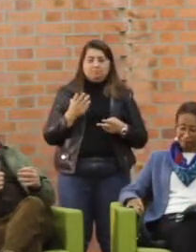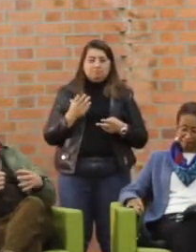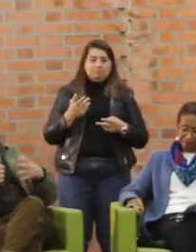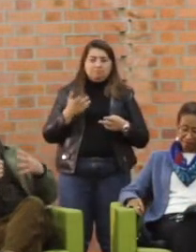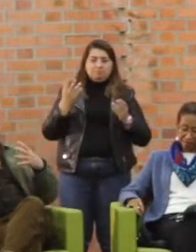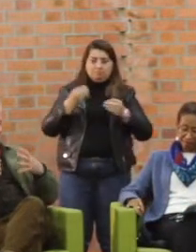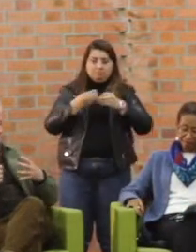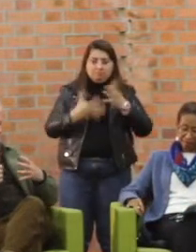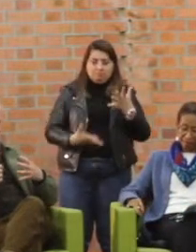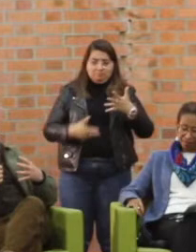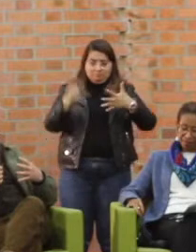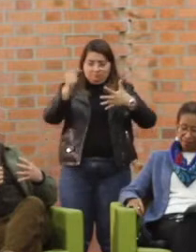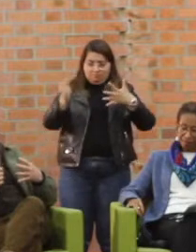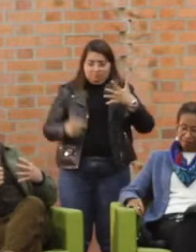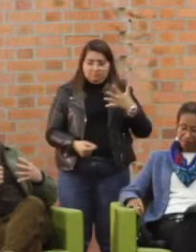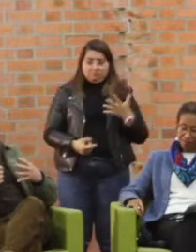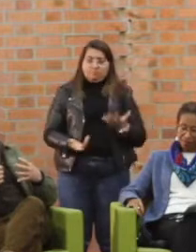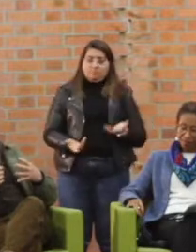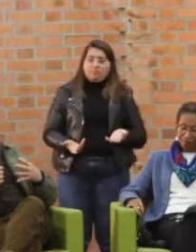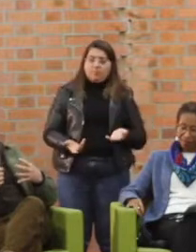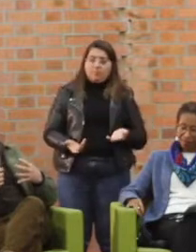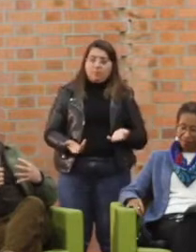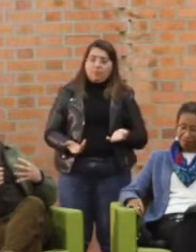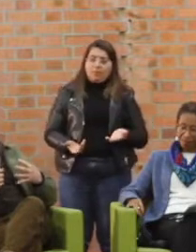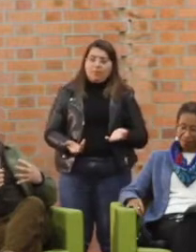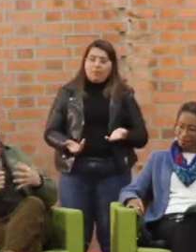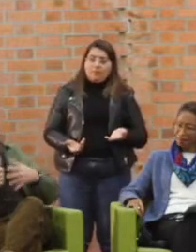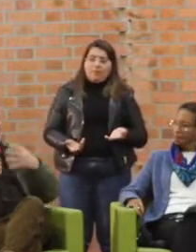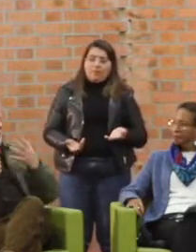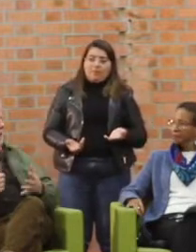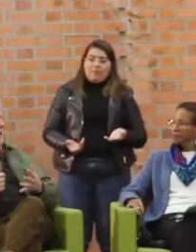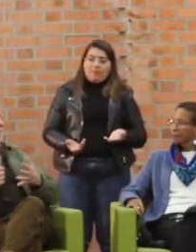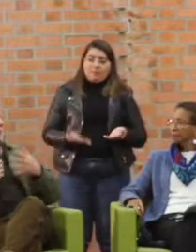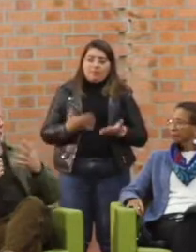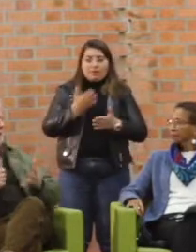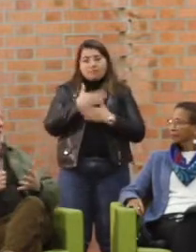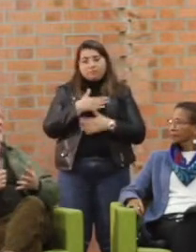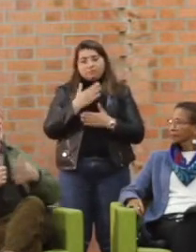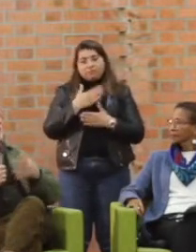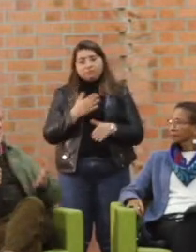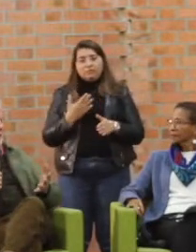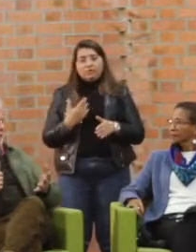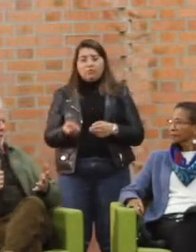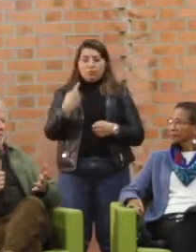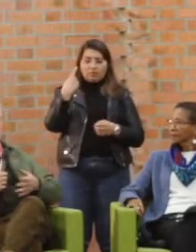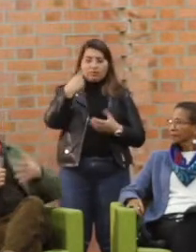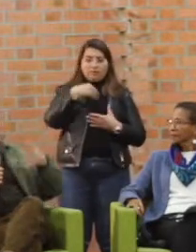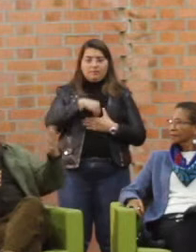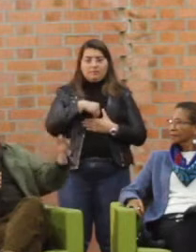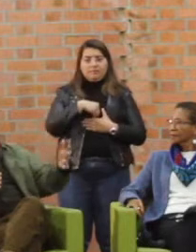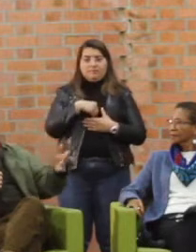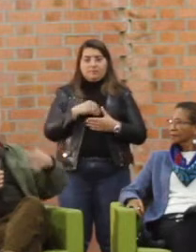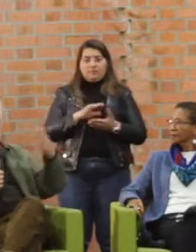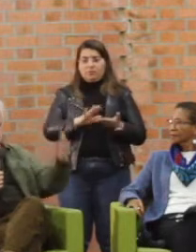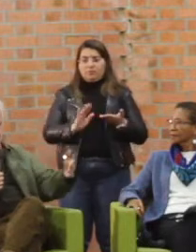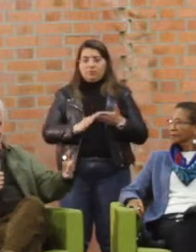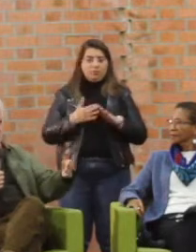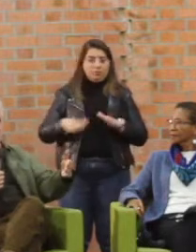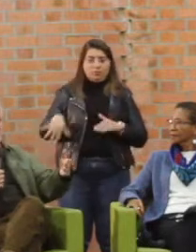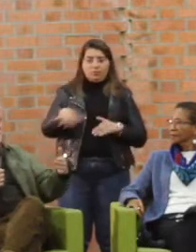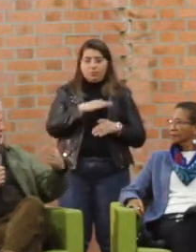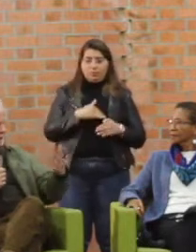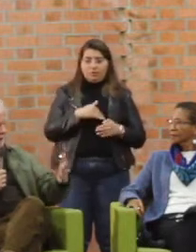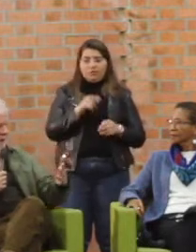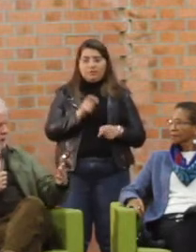en digamos una un una calma política sobre el tema Pues que habrá personas que